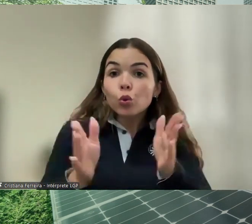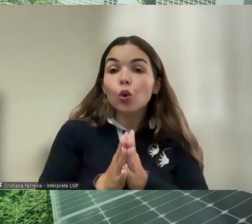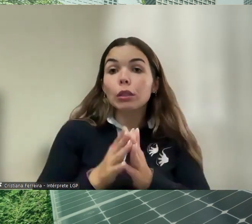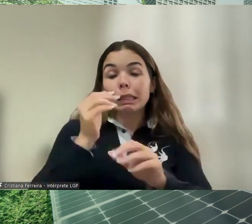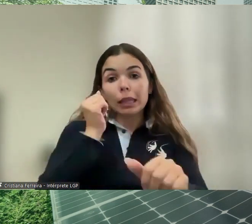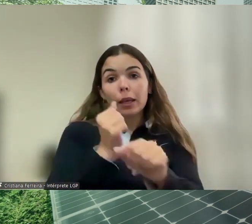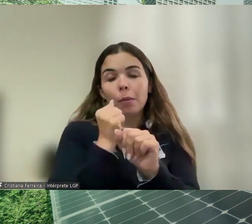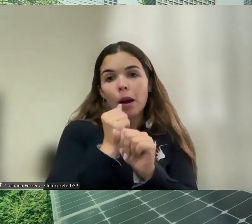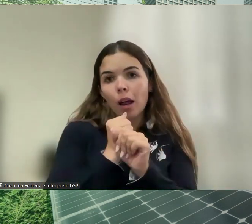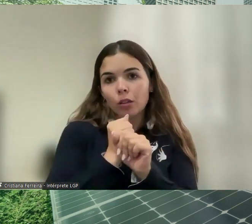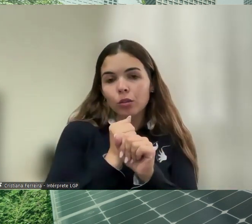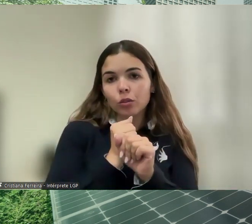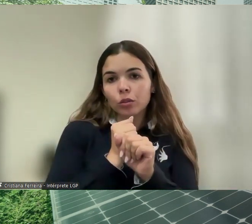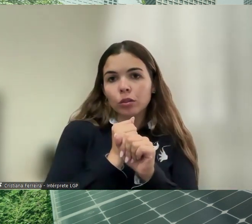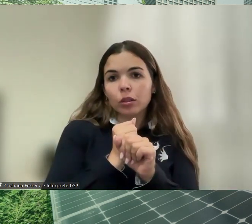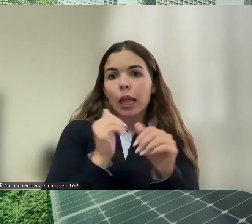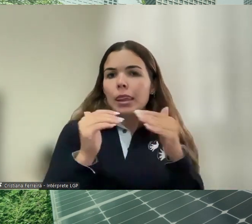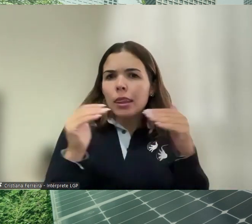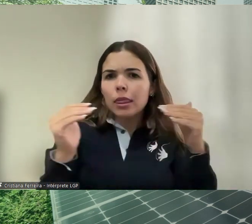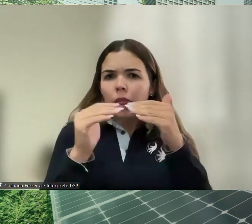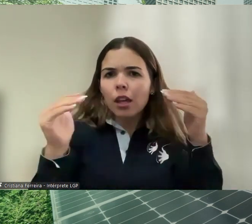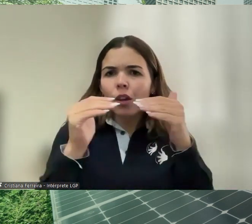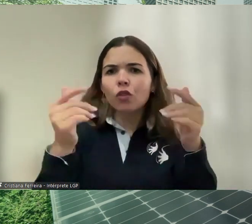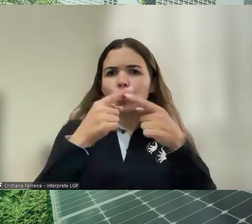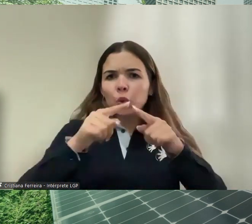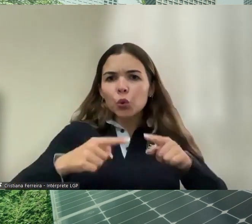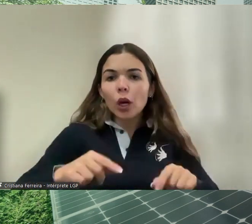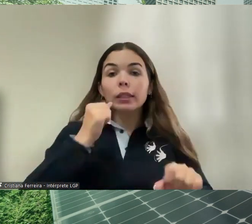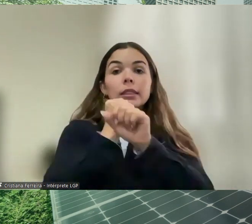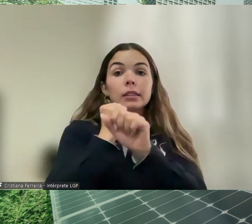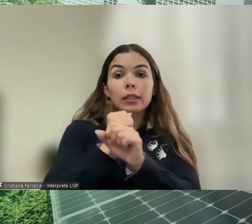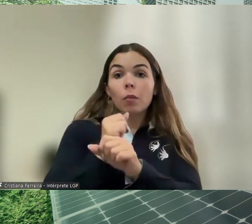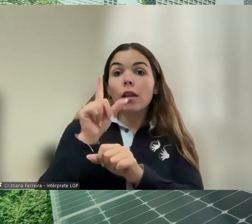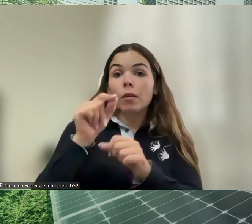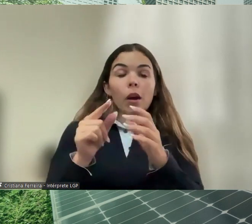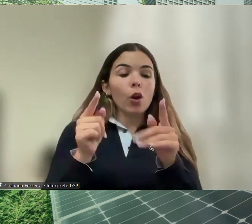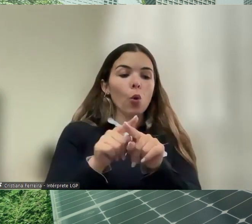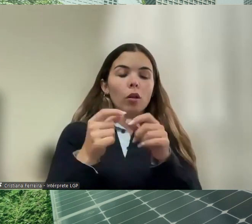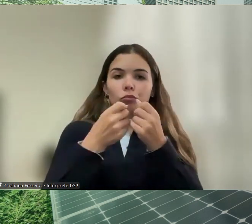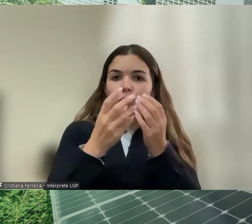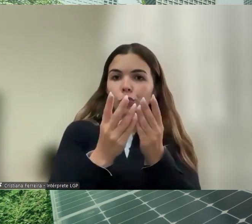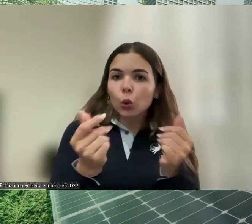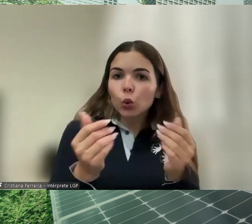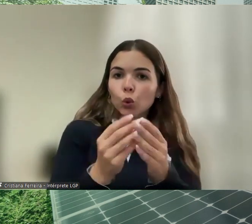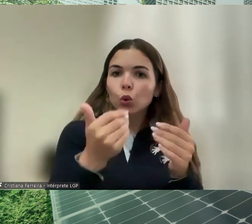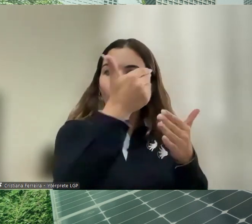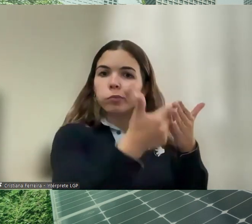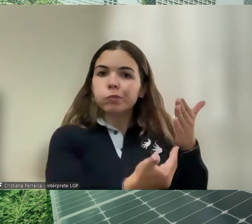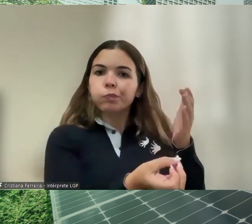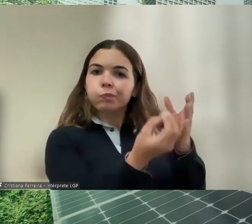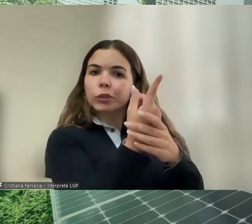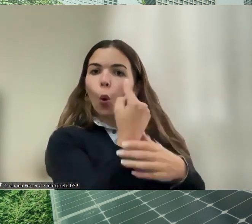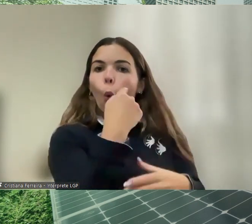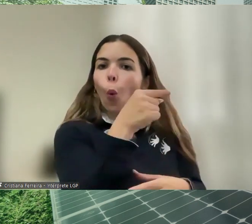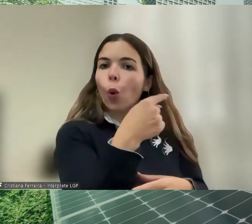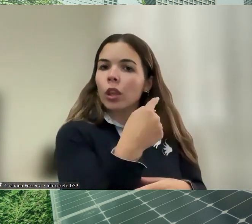e os vários níveis de trabalho também resultaram num documento único. E num documento